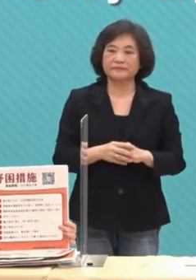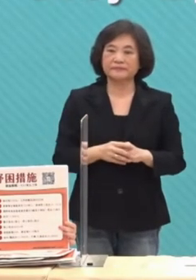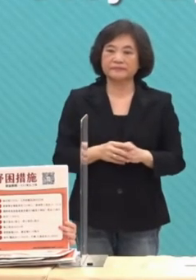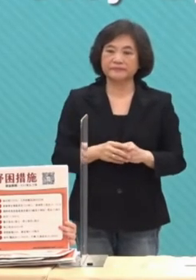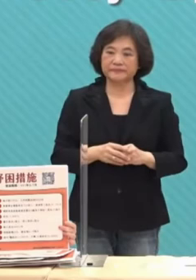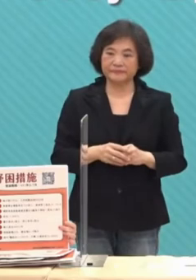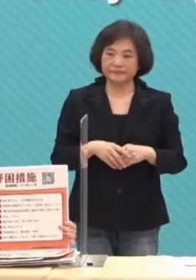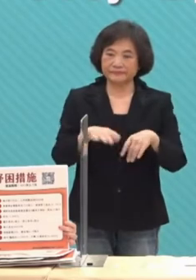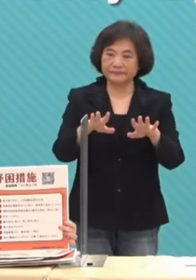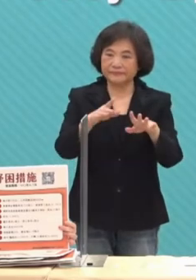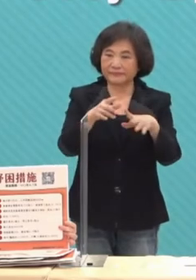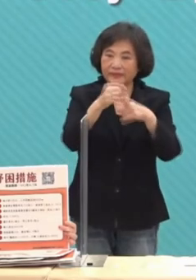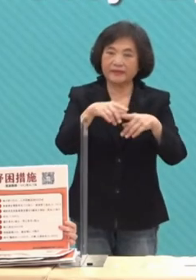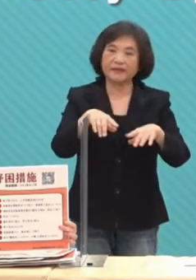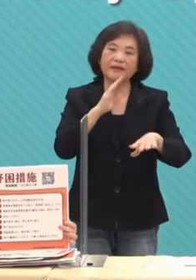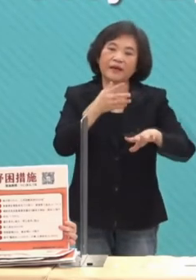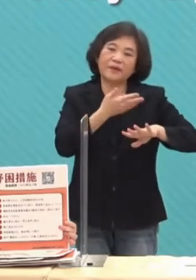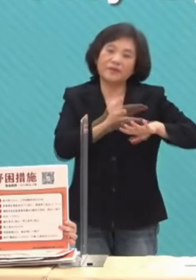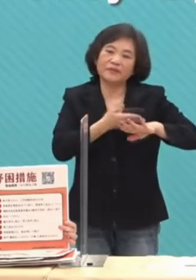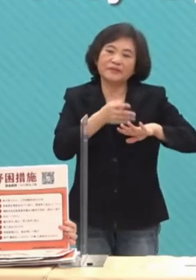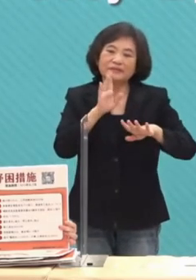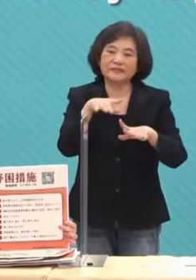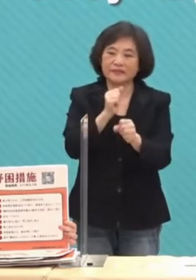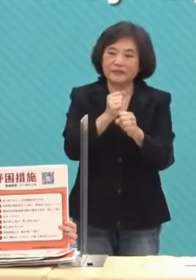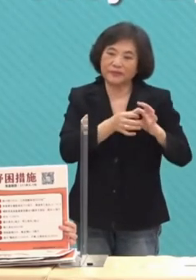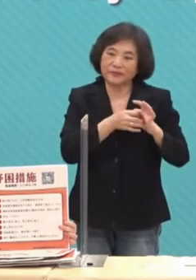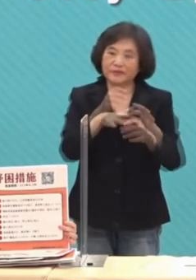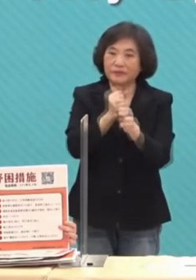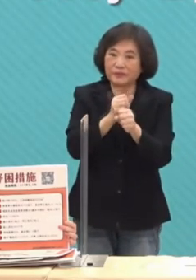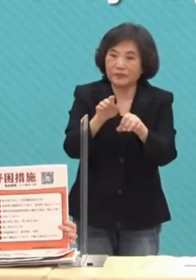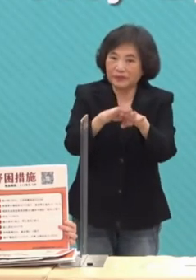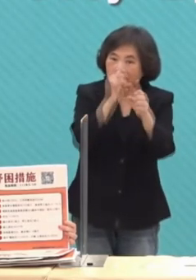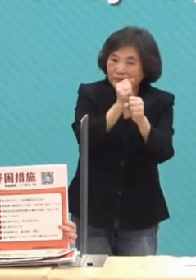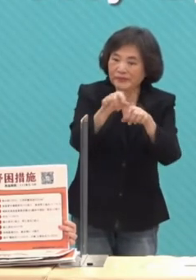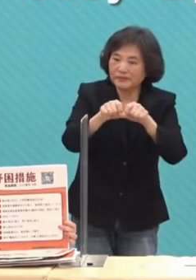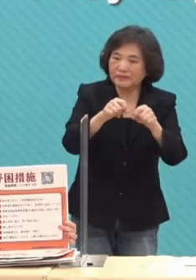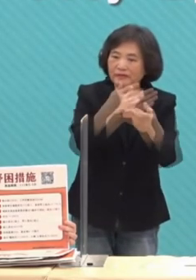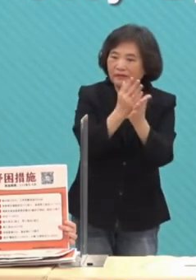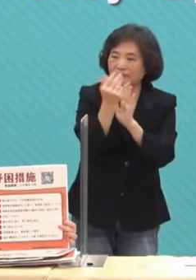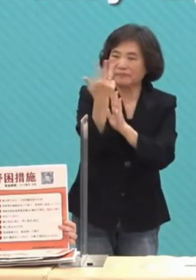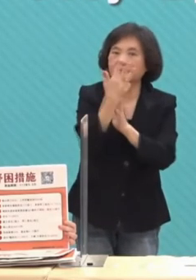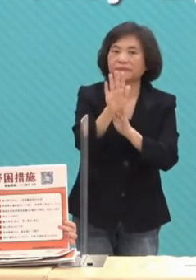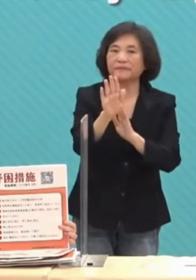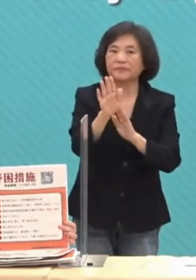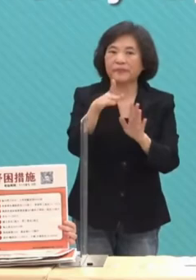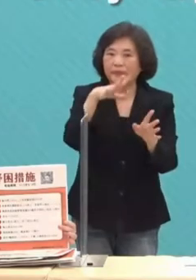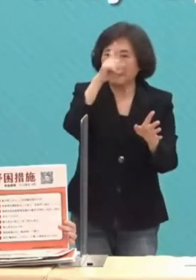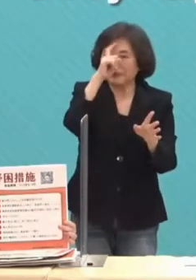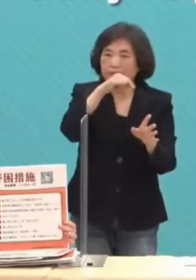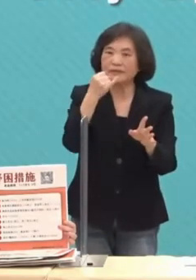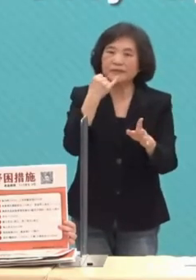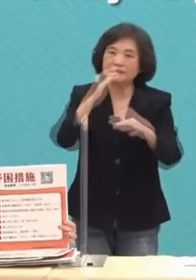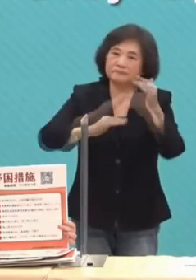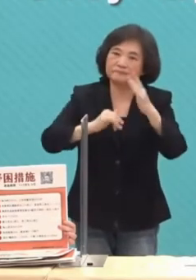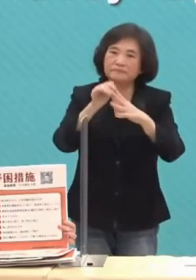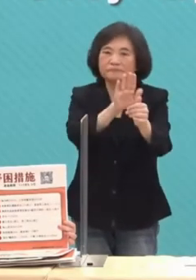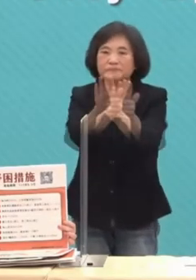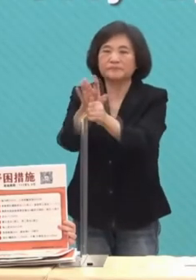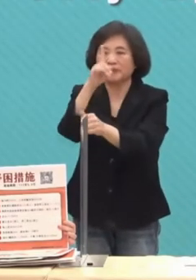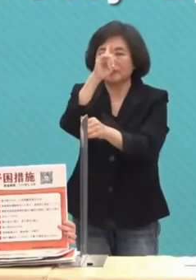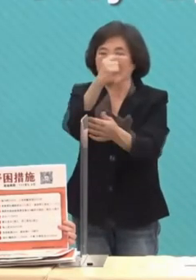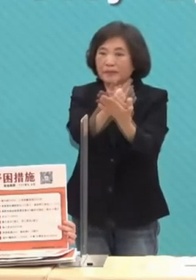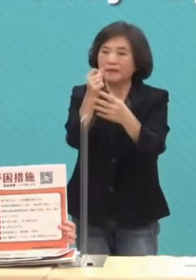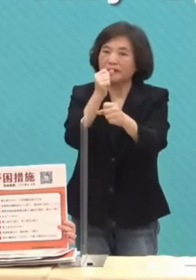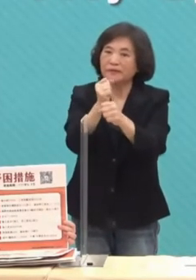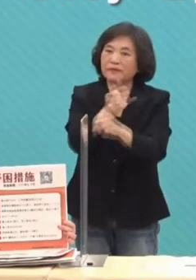那包含了就是安心关怀的上工计划，那等等，总共有8大项，那也希望可以协助到我们所有